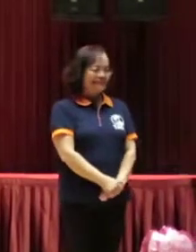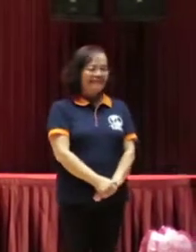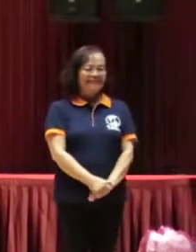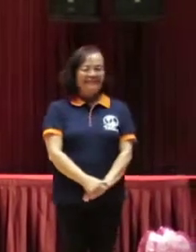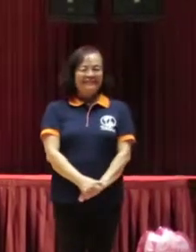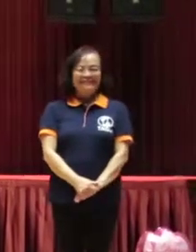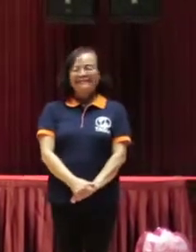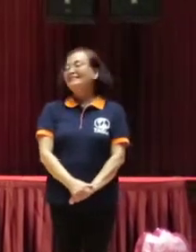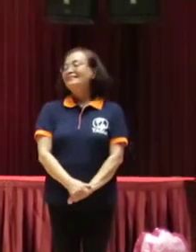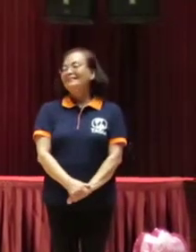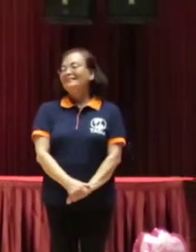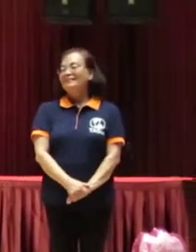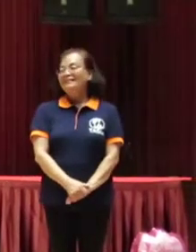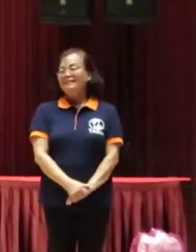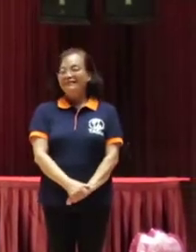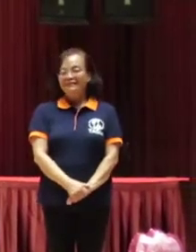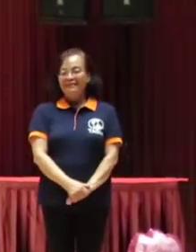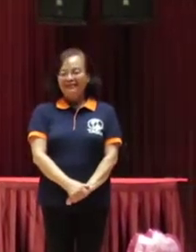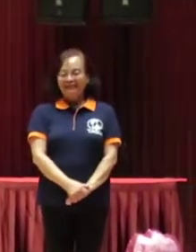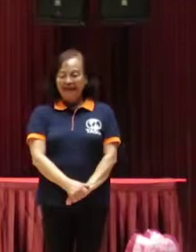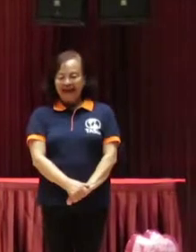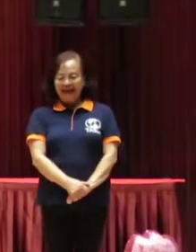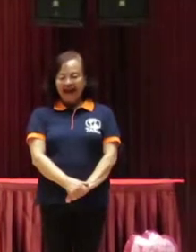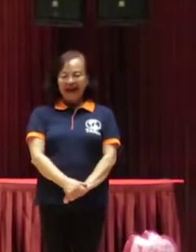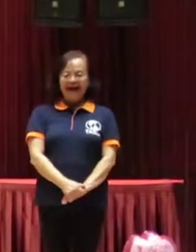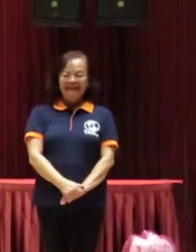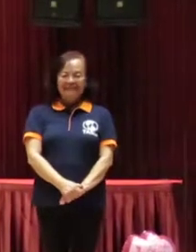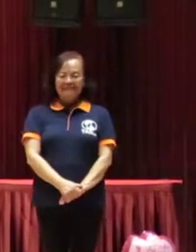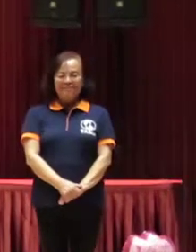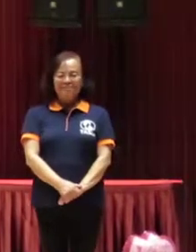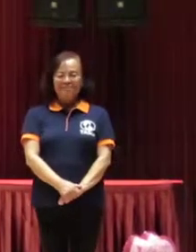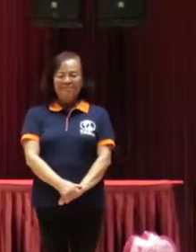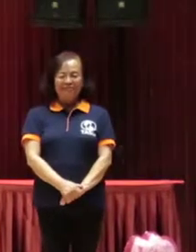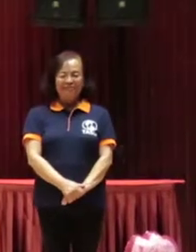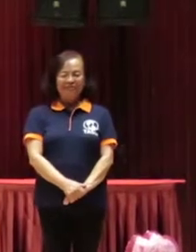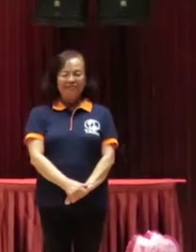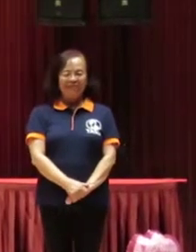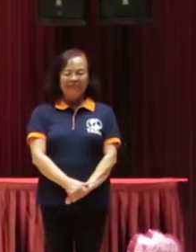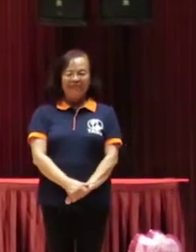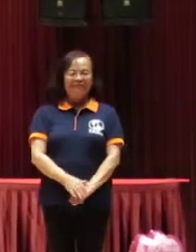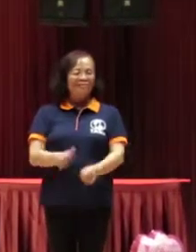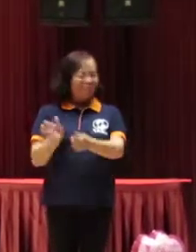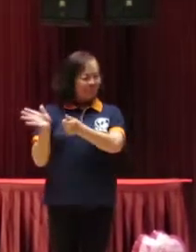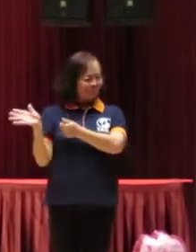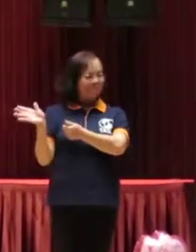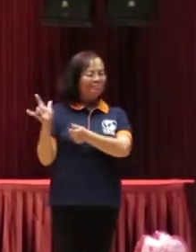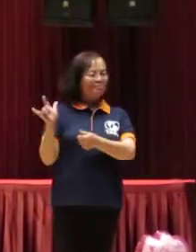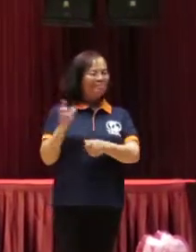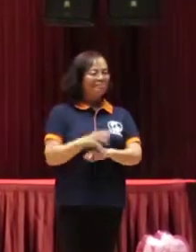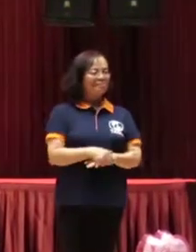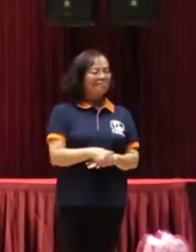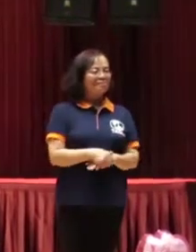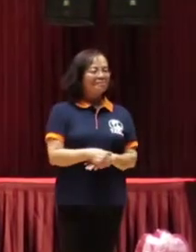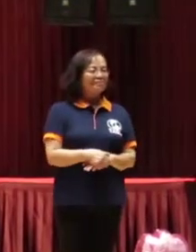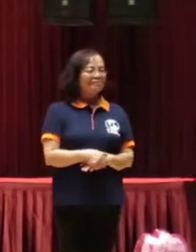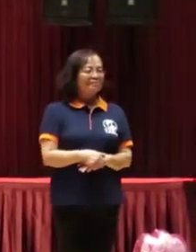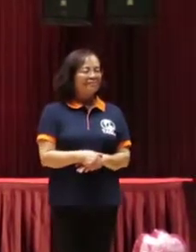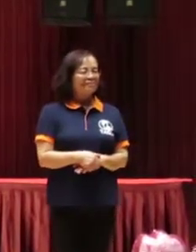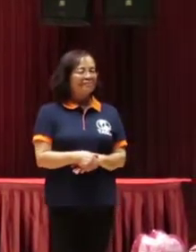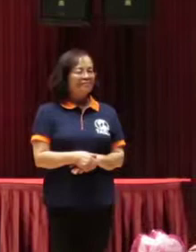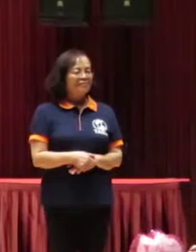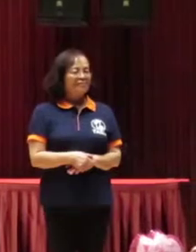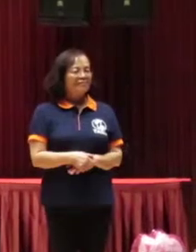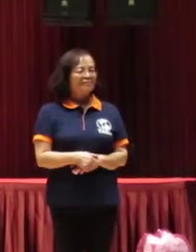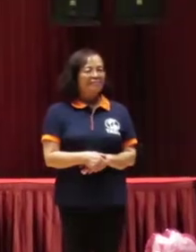下，你还看大字报呀？哦，不用呀。好好，那我先问老师好了。那个我们的